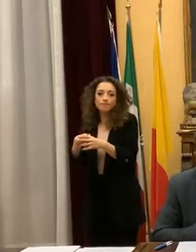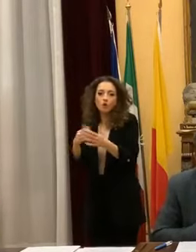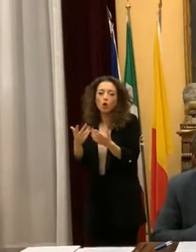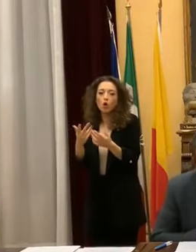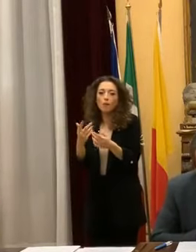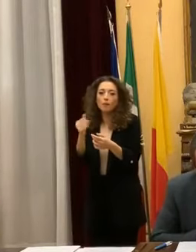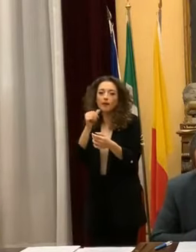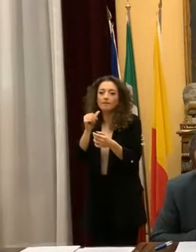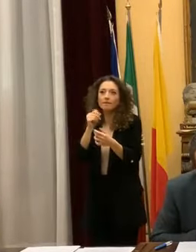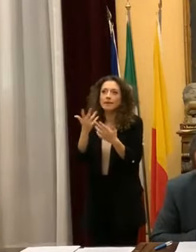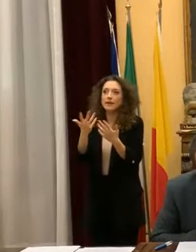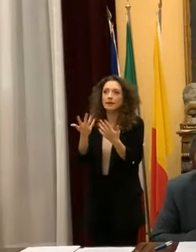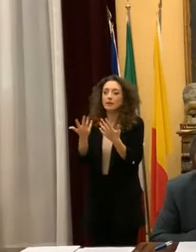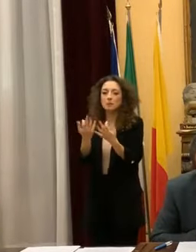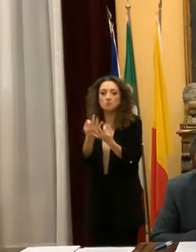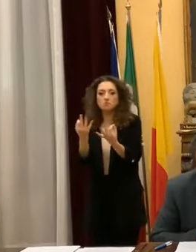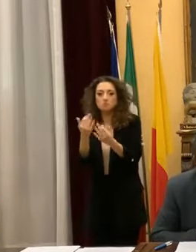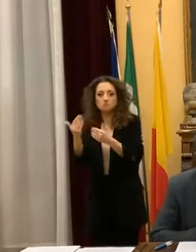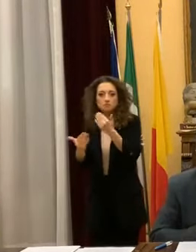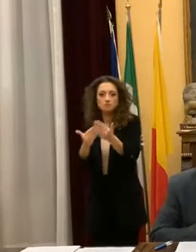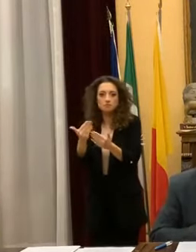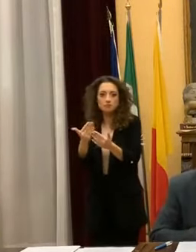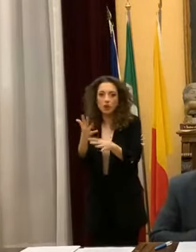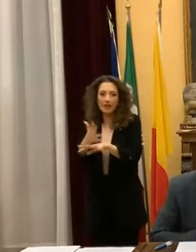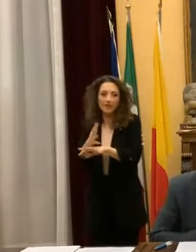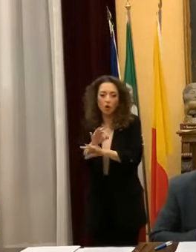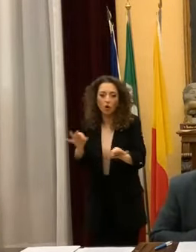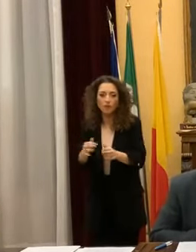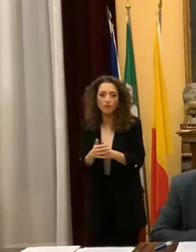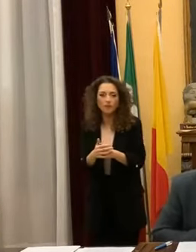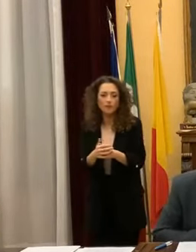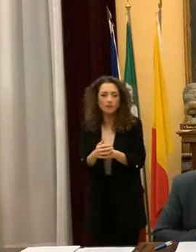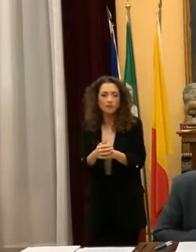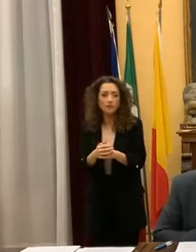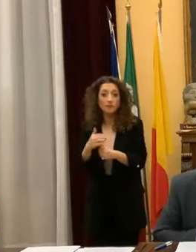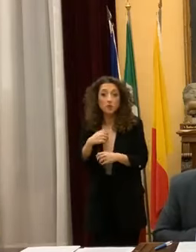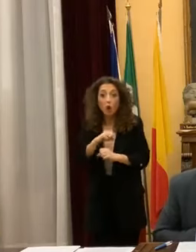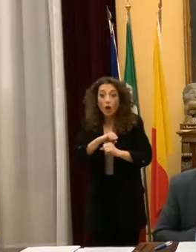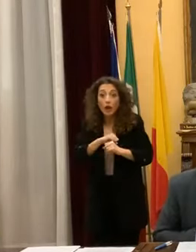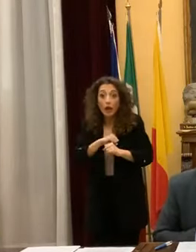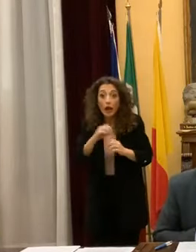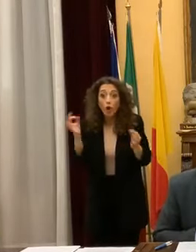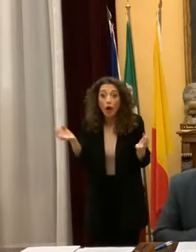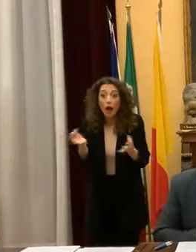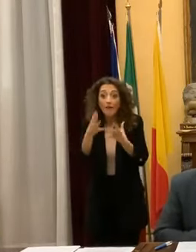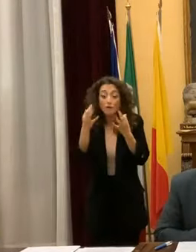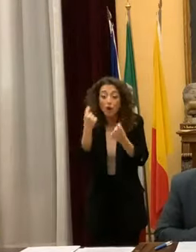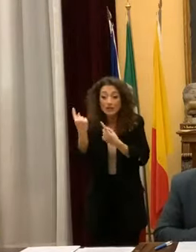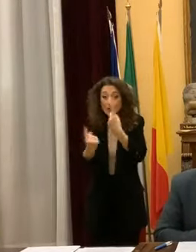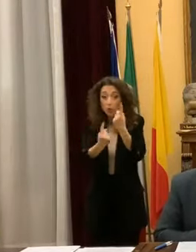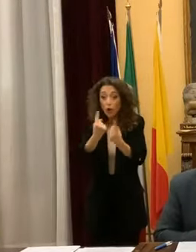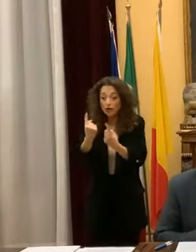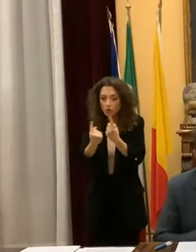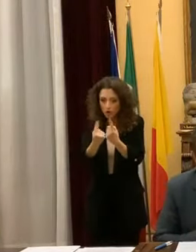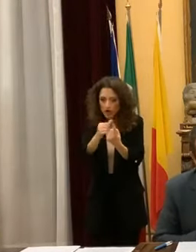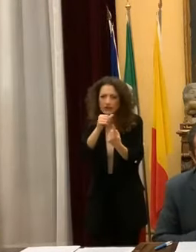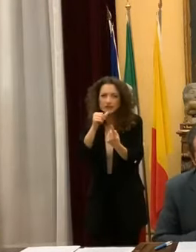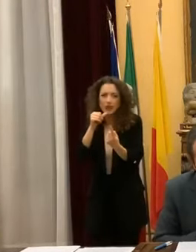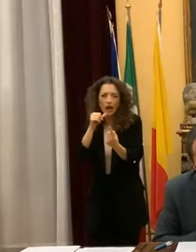a volte quattro parole in lingua volgare, magari sì, nella forma scorretta,